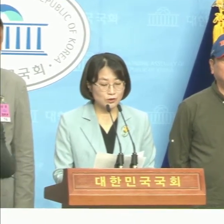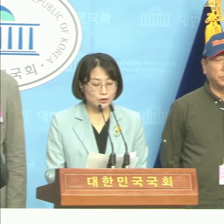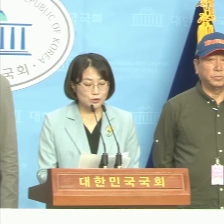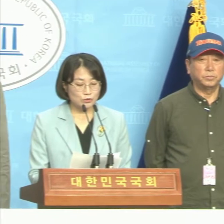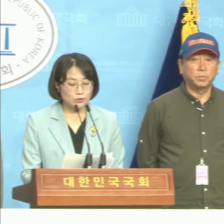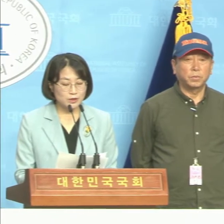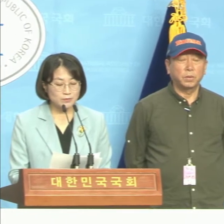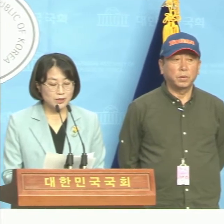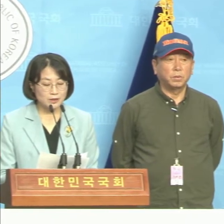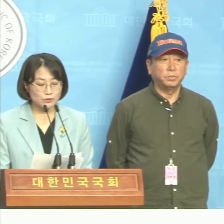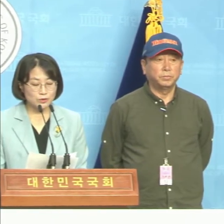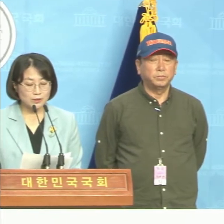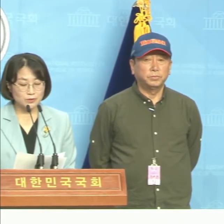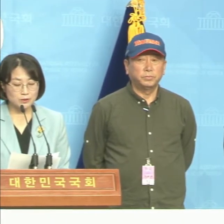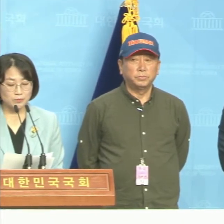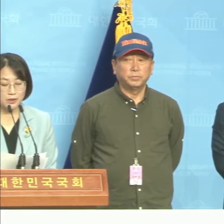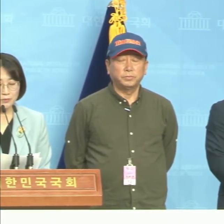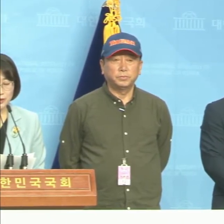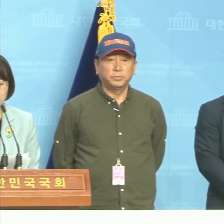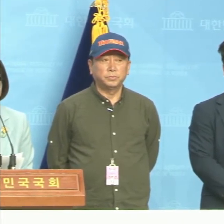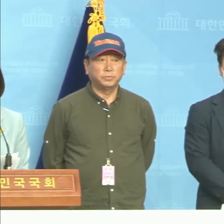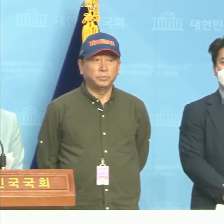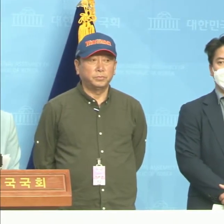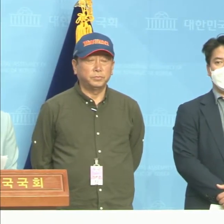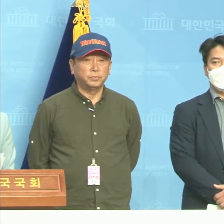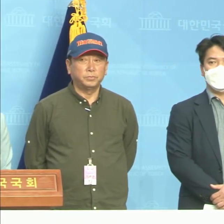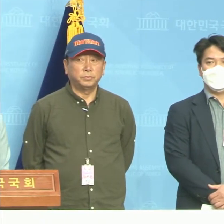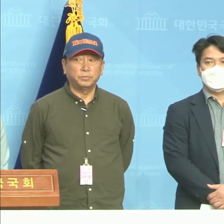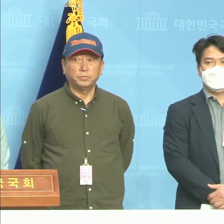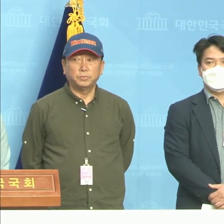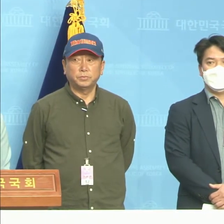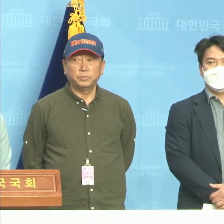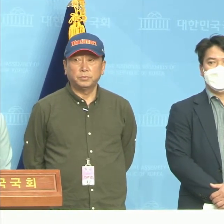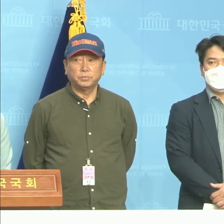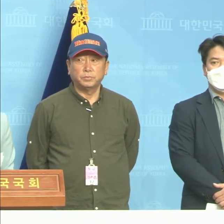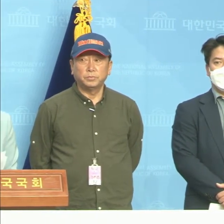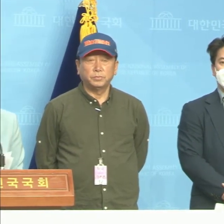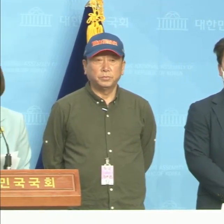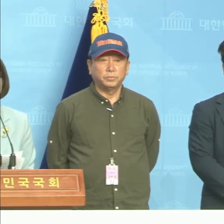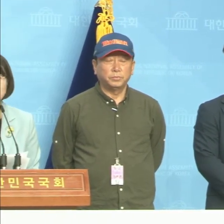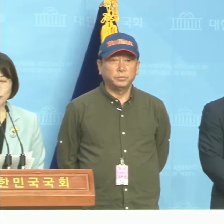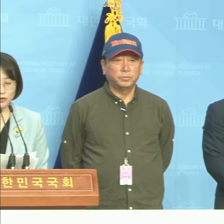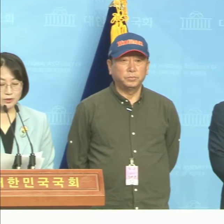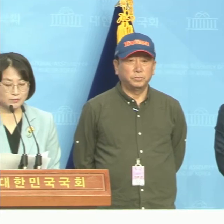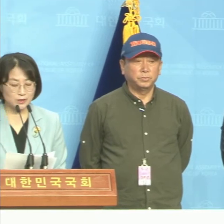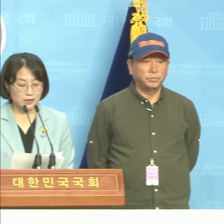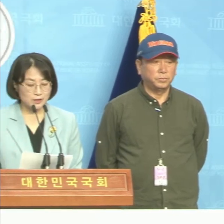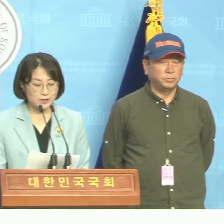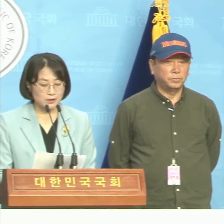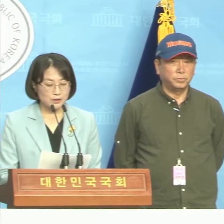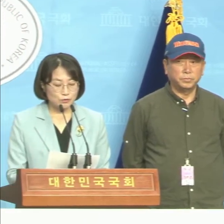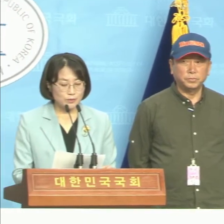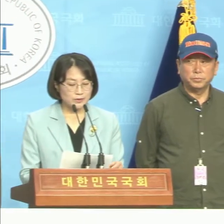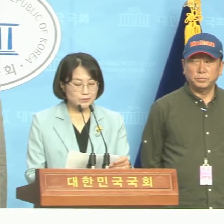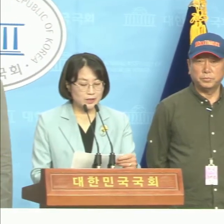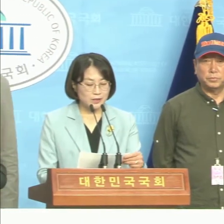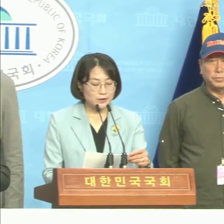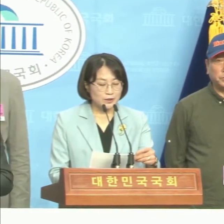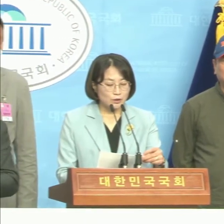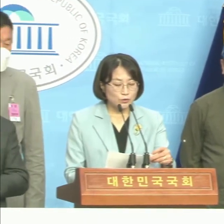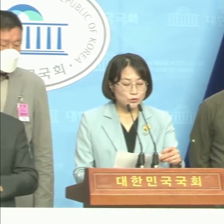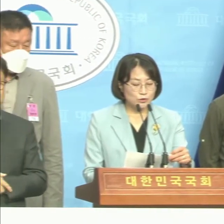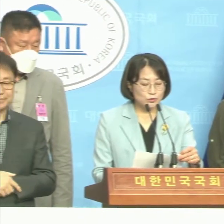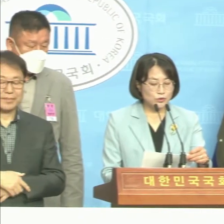하셨구요 조선 3사 하도급 각질 p 업체 들의 변호인인 김남주 변호사 함께 주셨습니다 고맙습니다